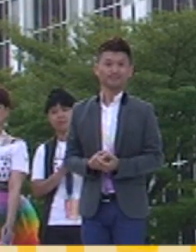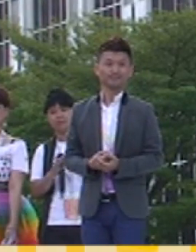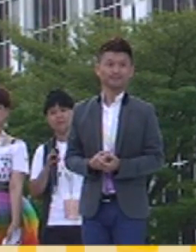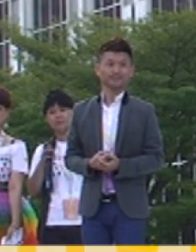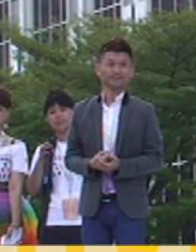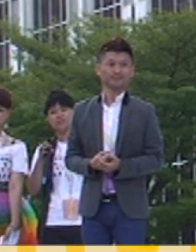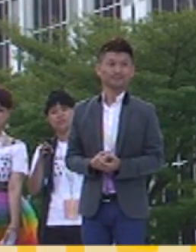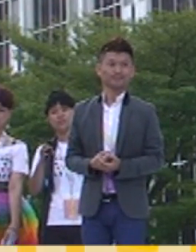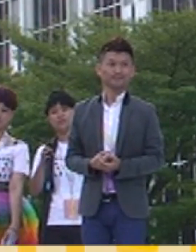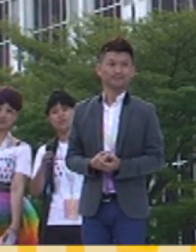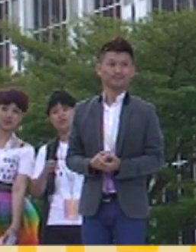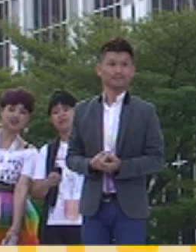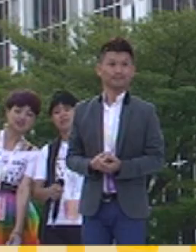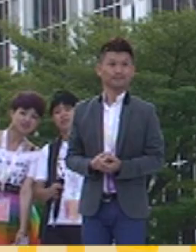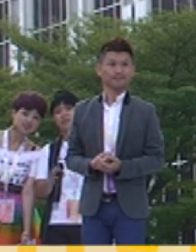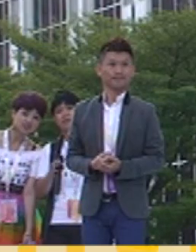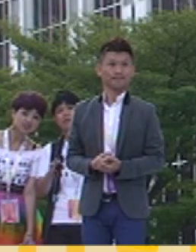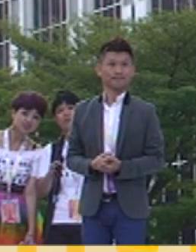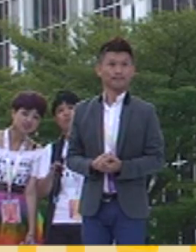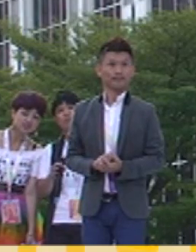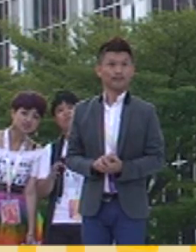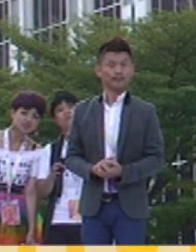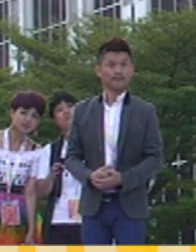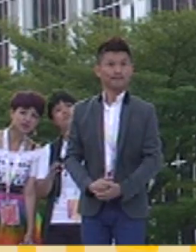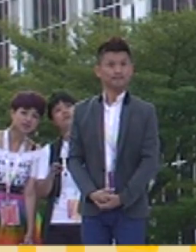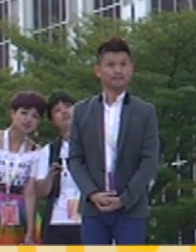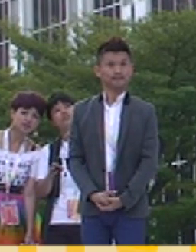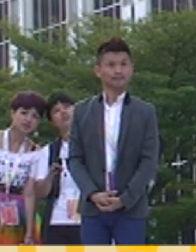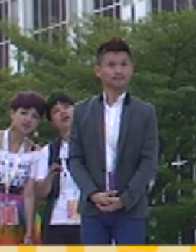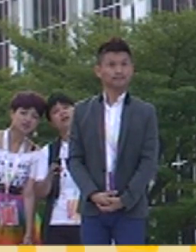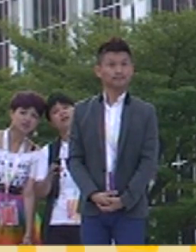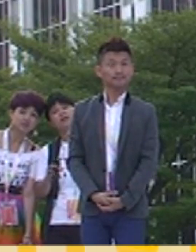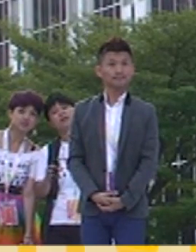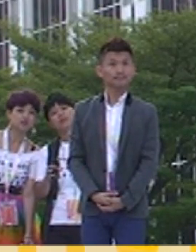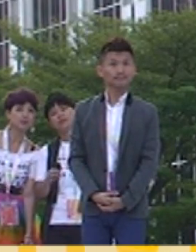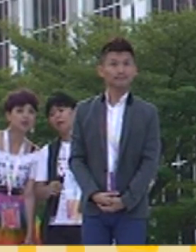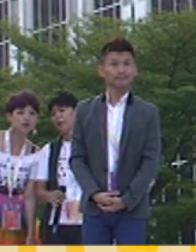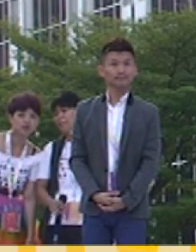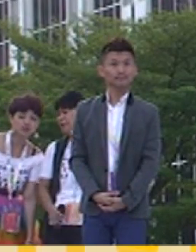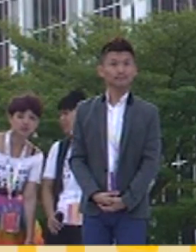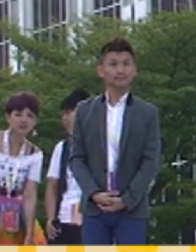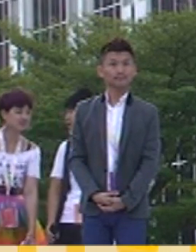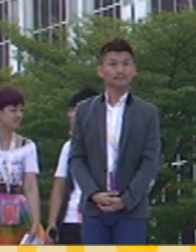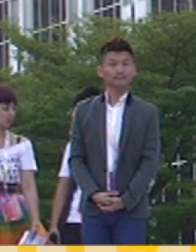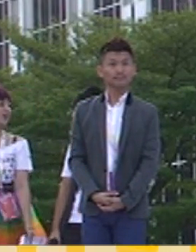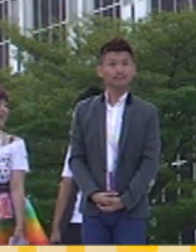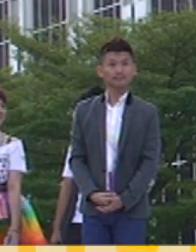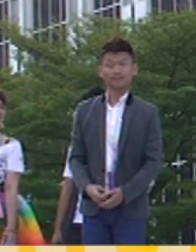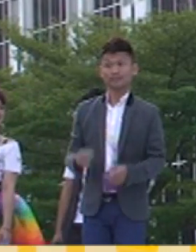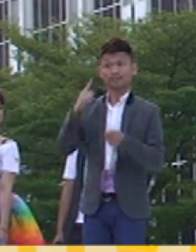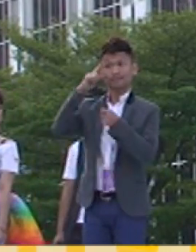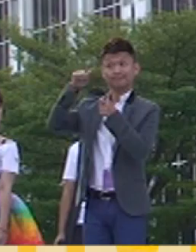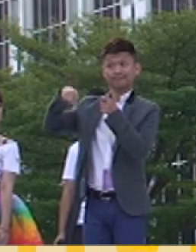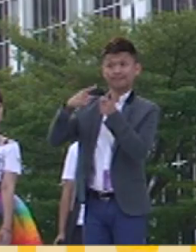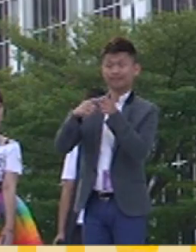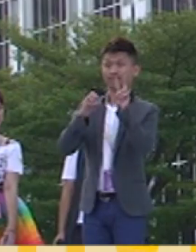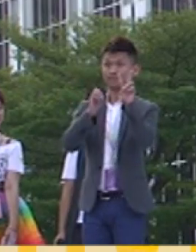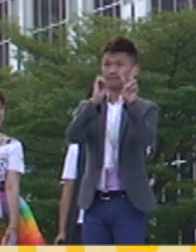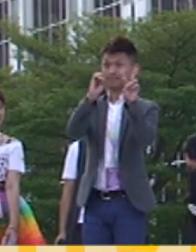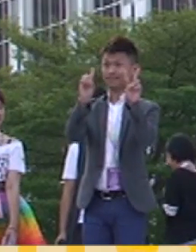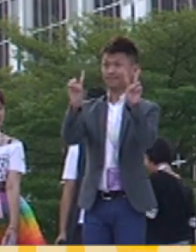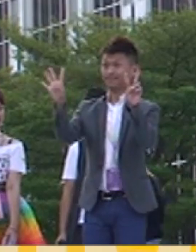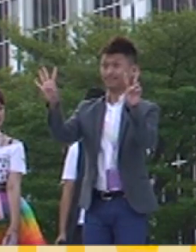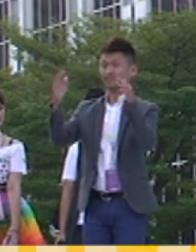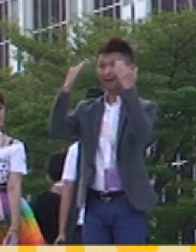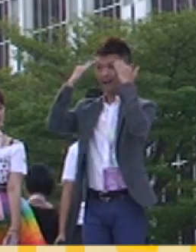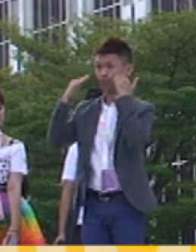아매년2014년도는한국퀴어퍼레이드15주년이됩니다。 明年的2014年是